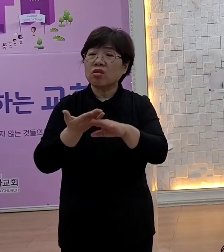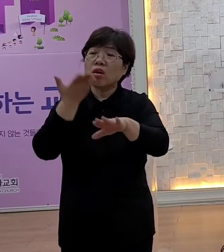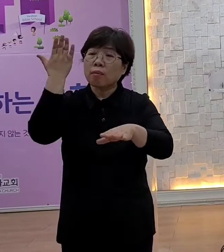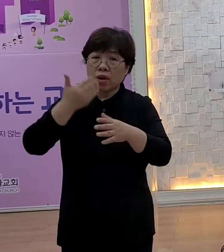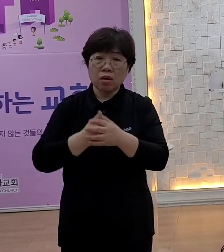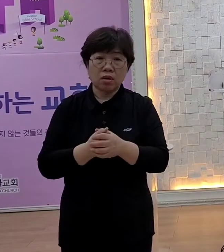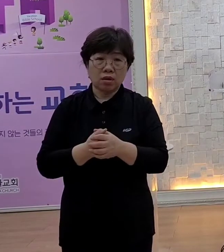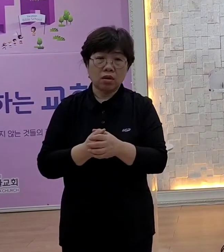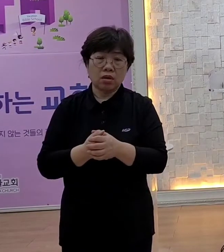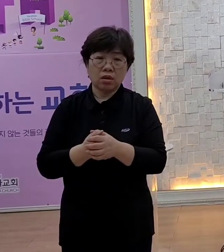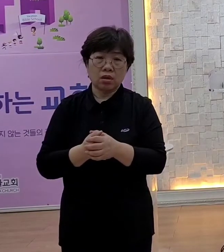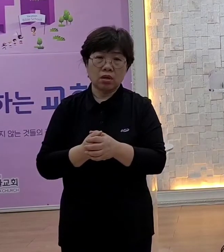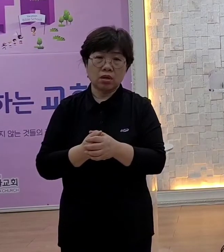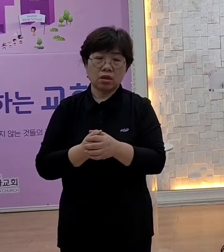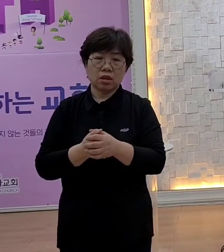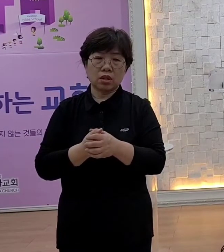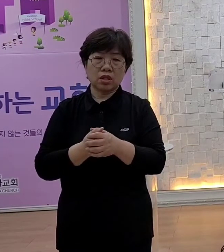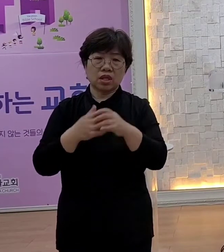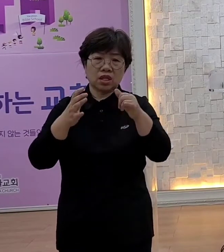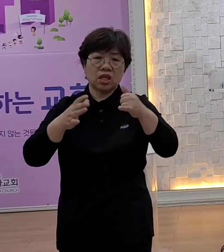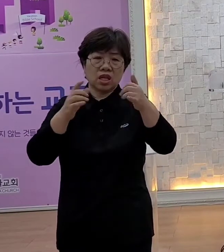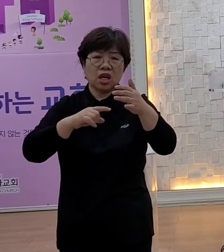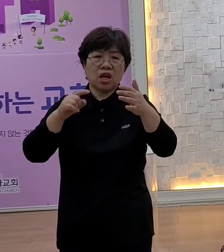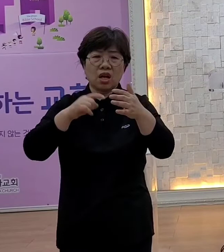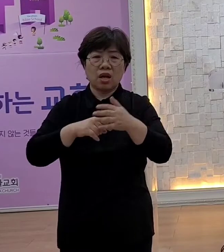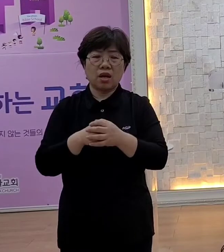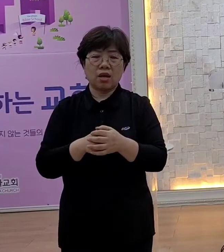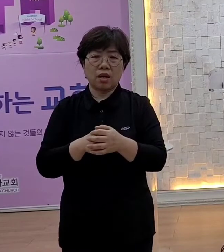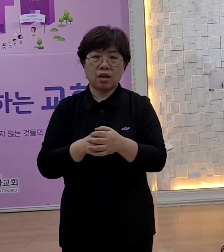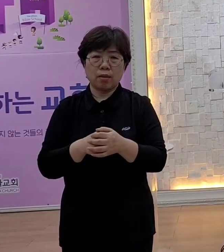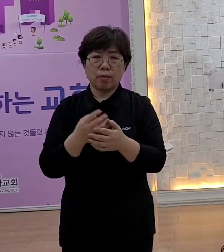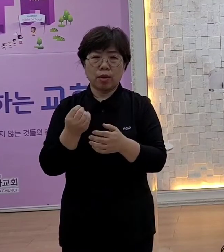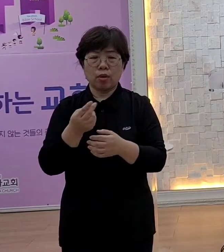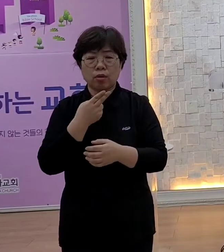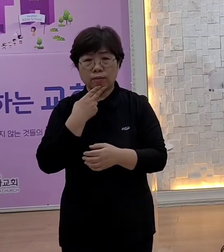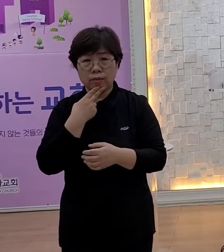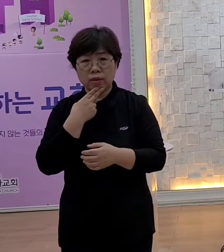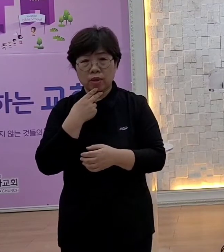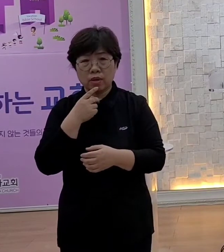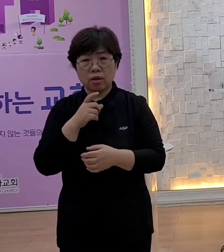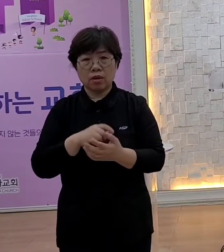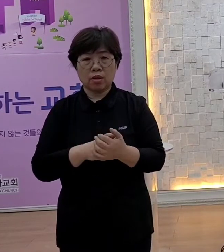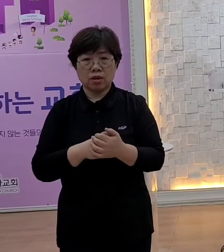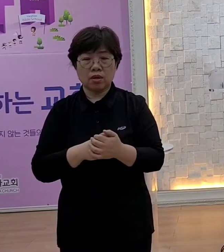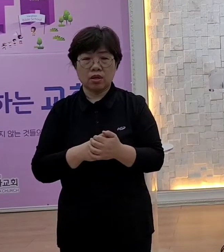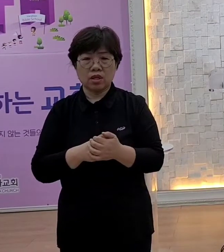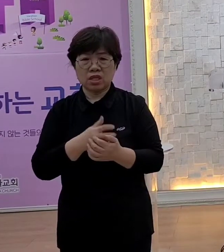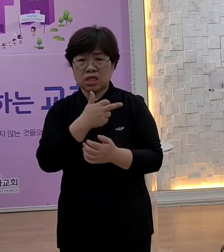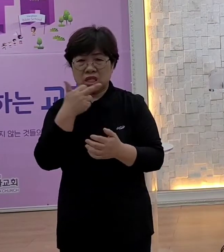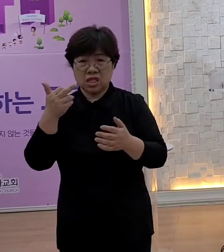정말 세계에도 몇 없는 인구 100만 이상의 메트로폴리스.